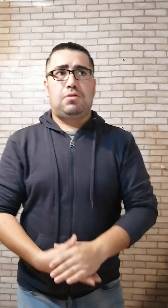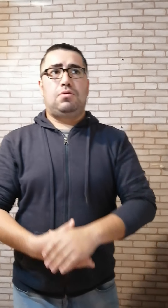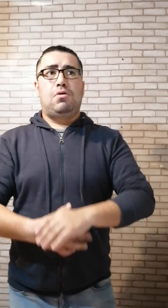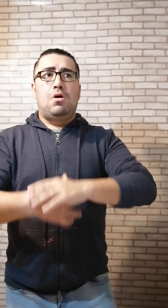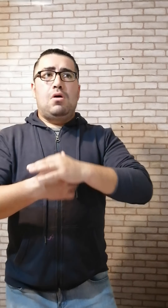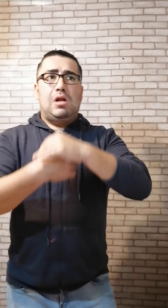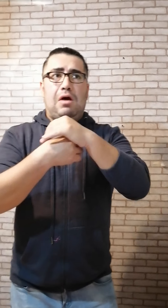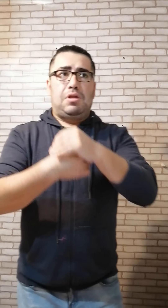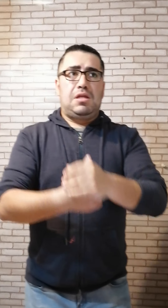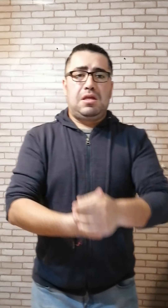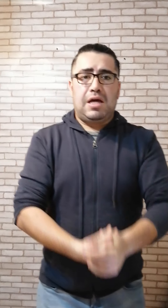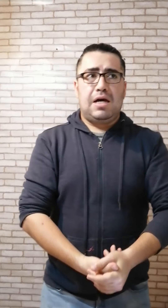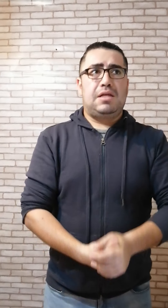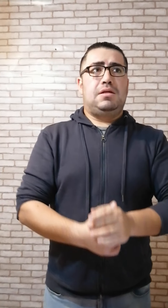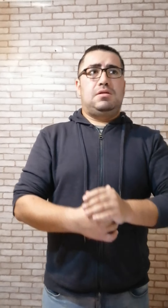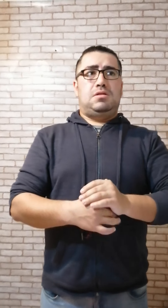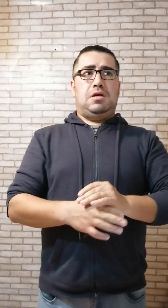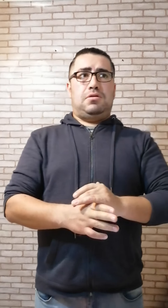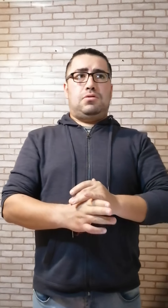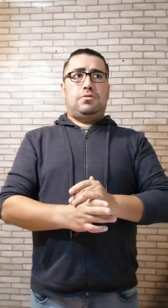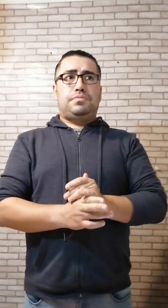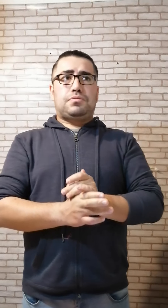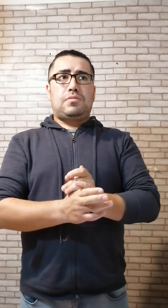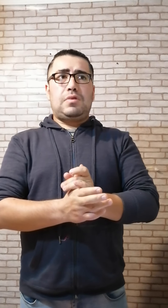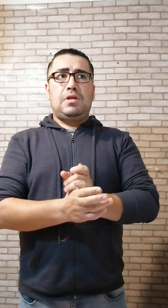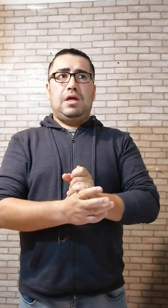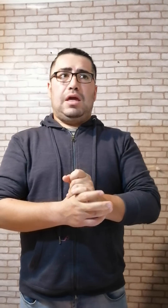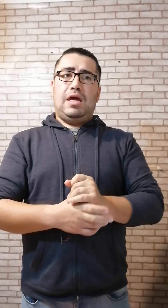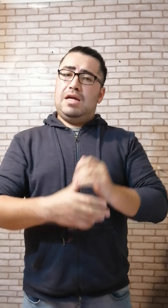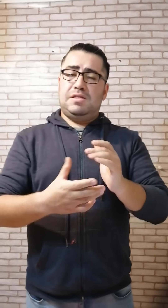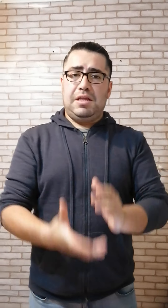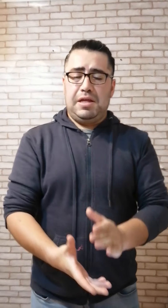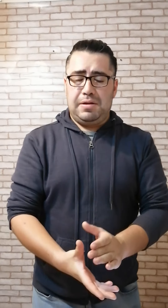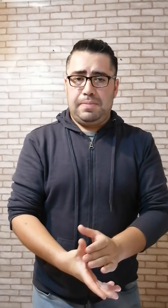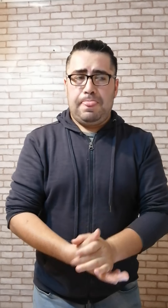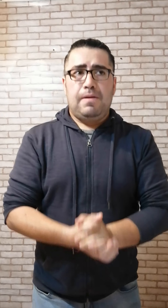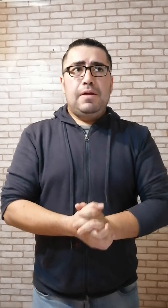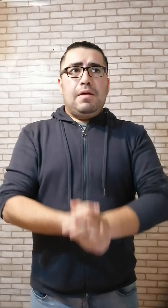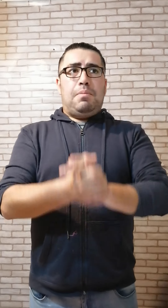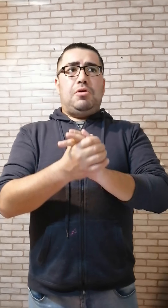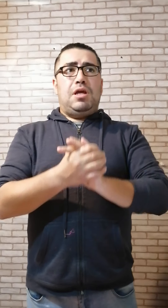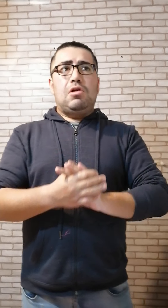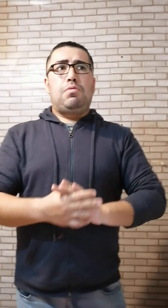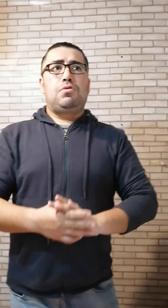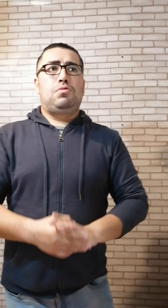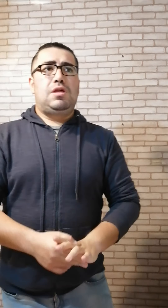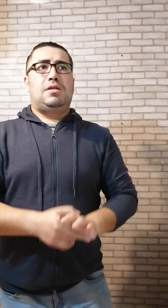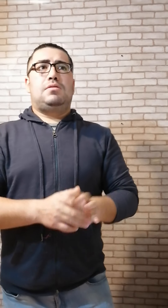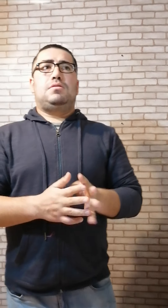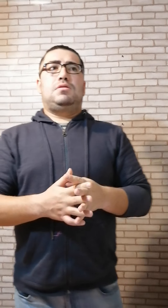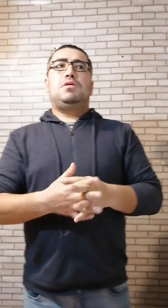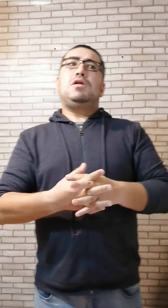la honestidad cierto etcétera pero en esta oportunidad es